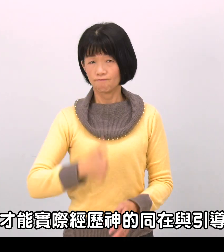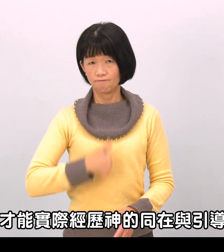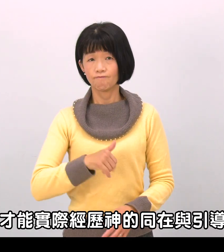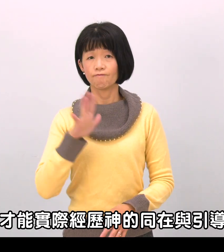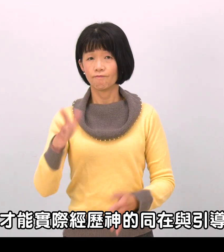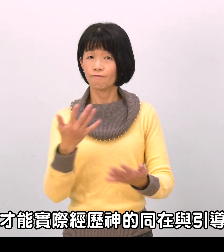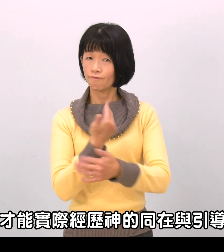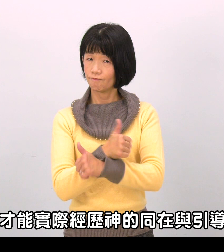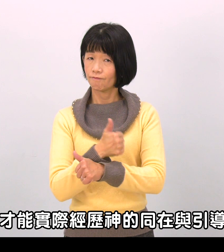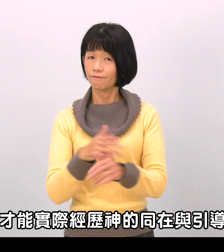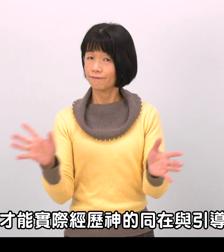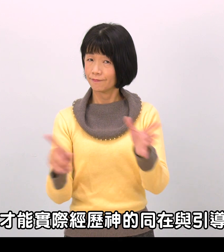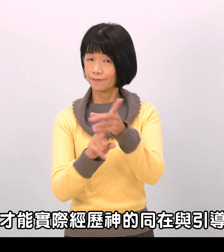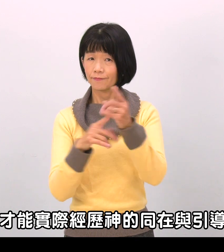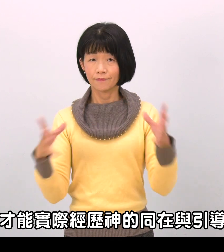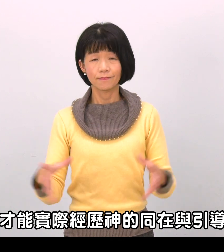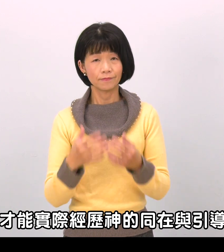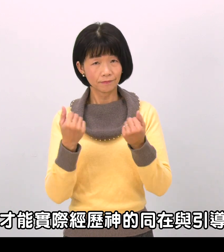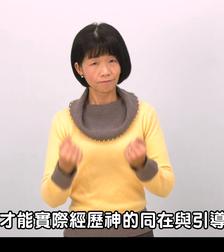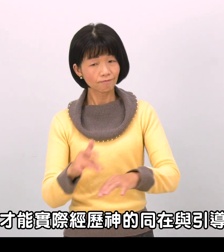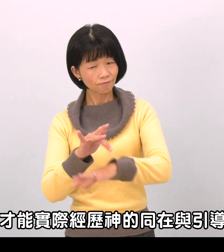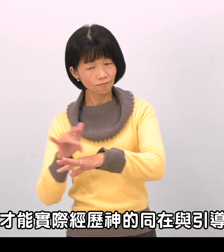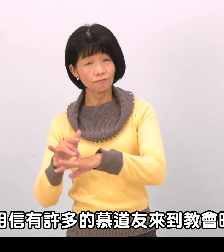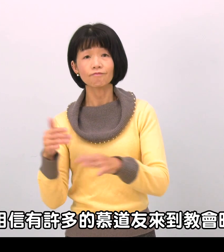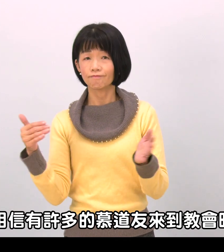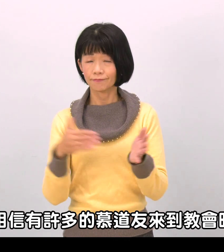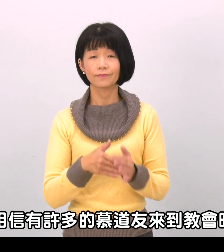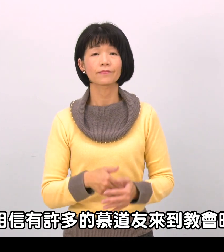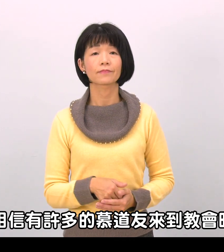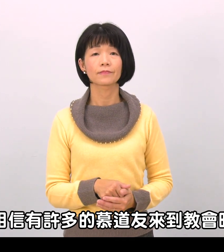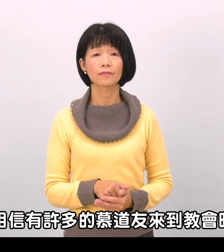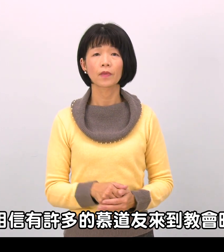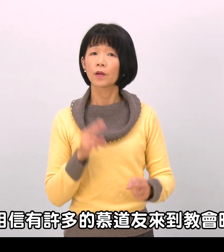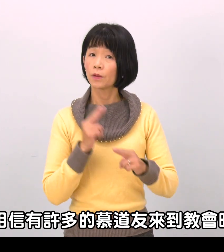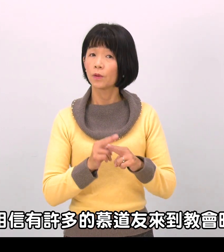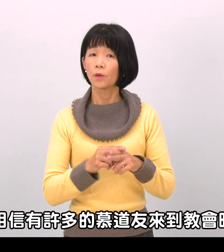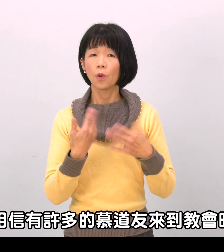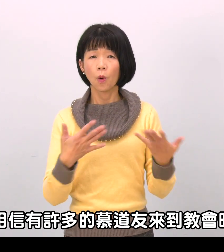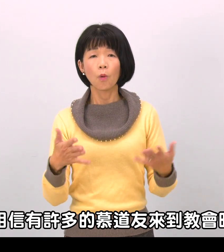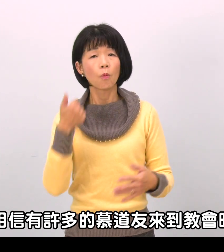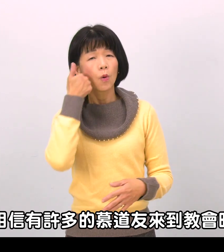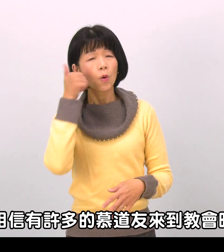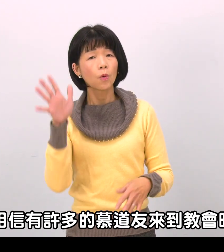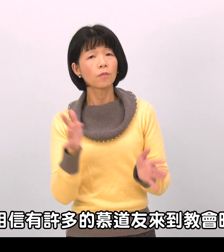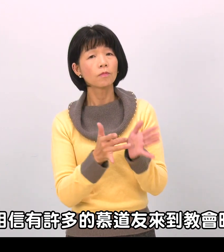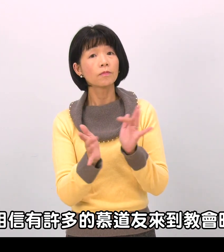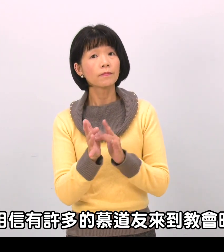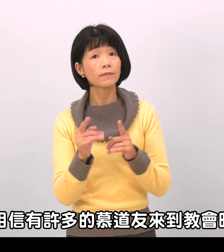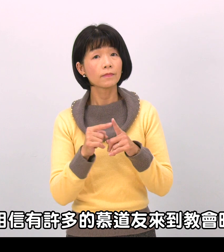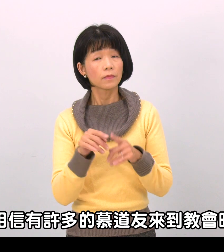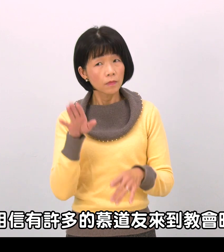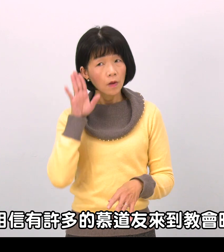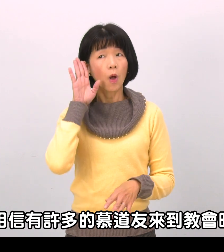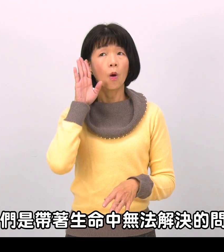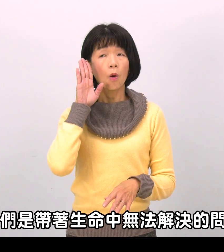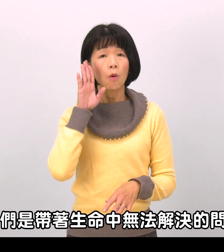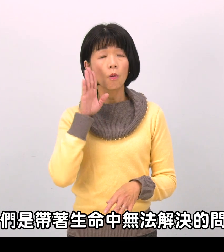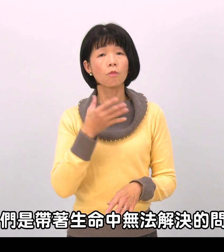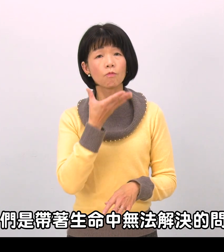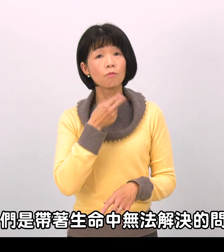的同在与引导。相信有许多的慕道友来到教会时，他们是带着